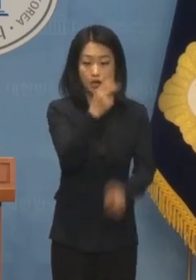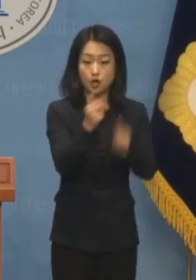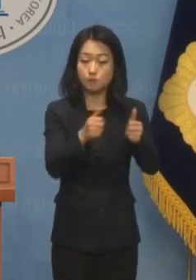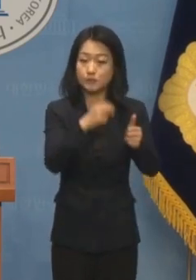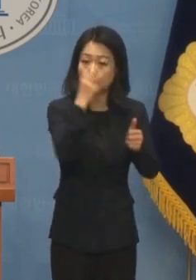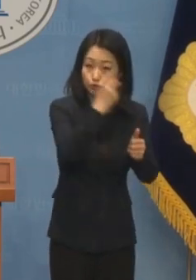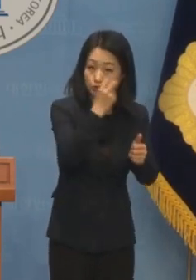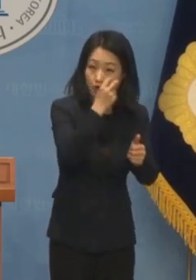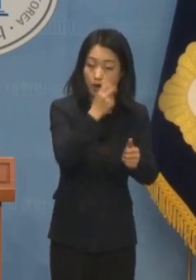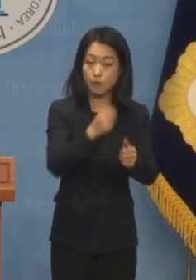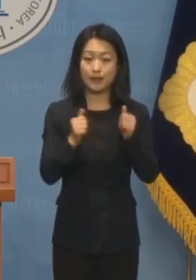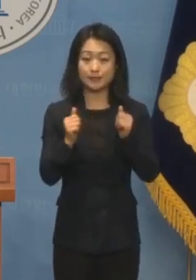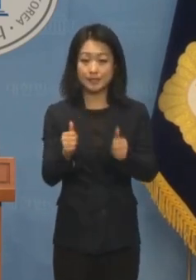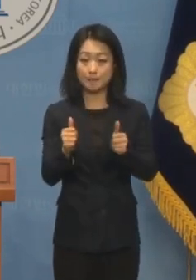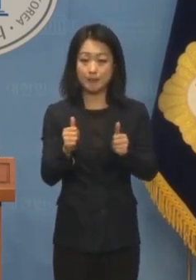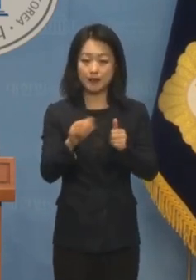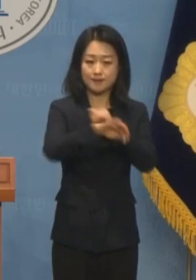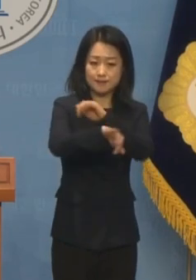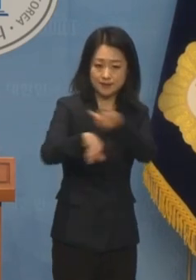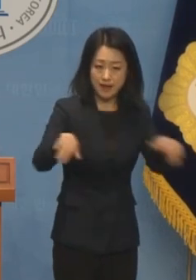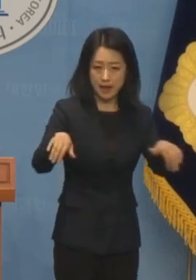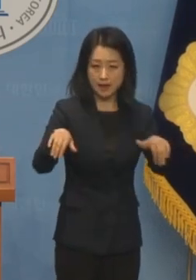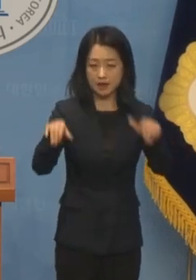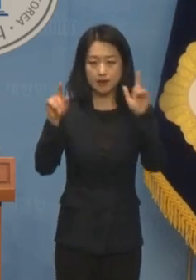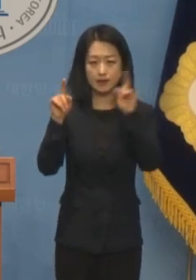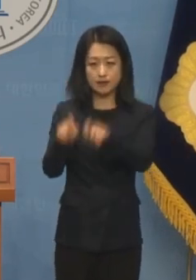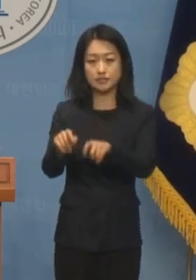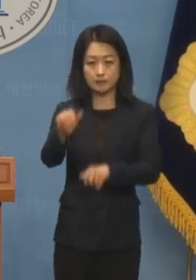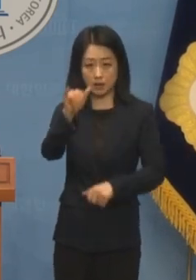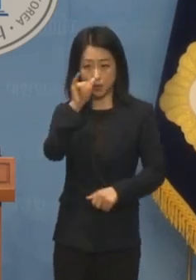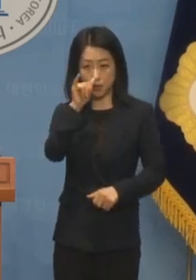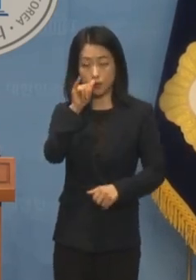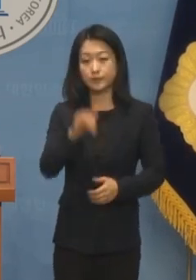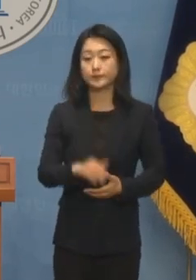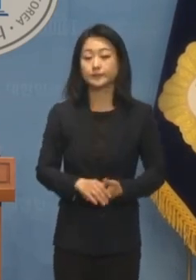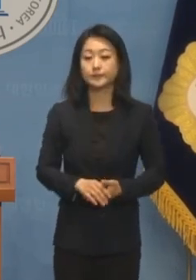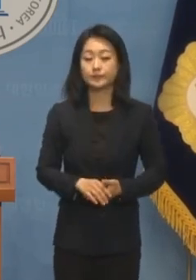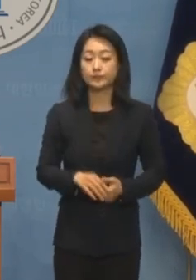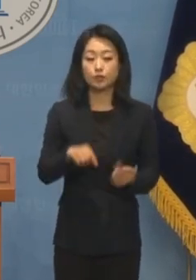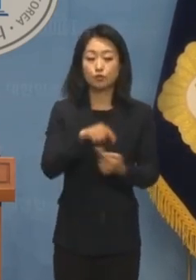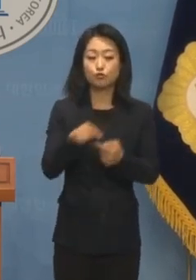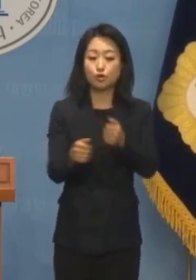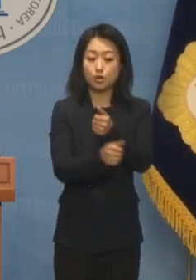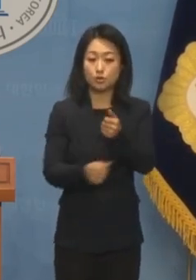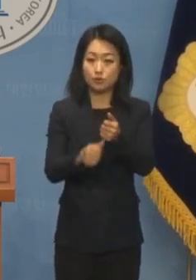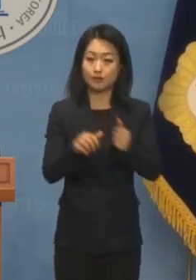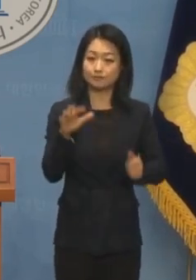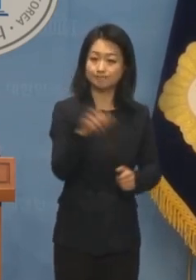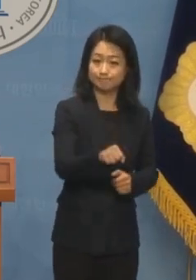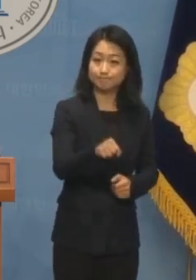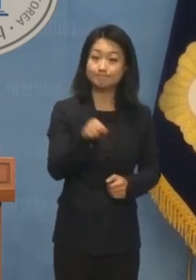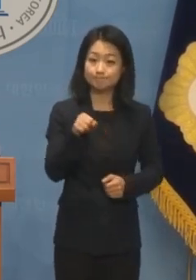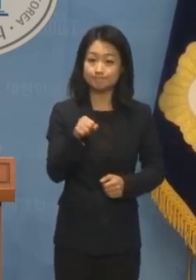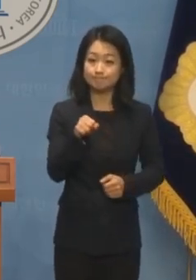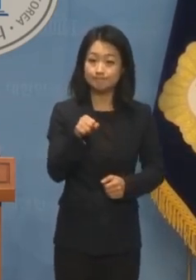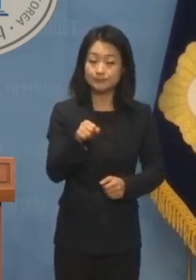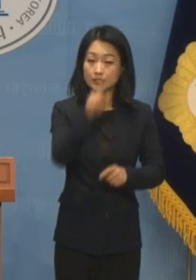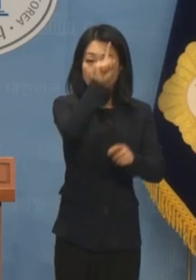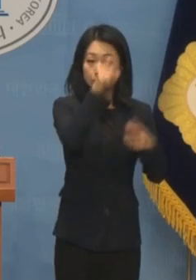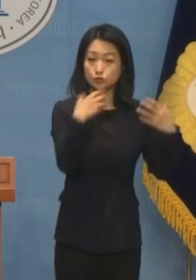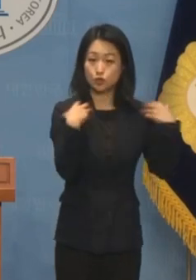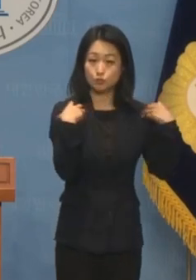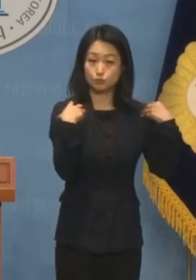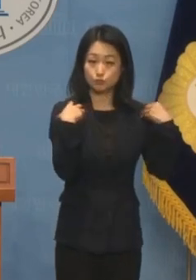수서와 재판에 관여하겠다는 의도 그리고 운영 장악하여 의